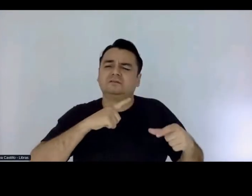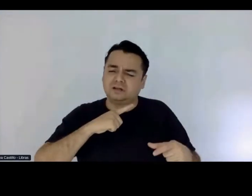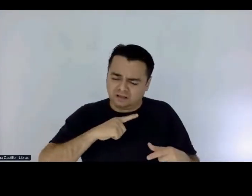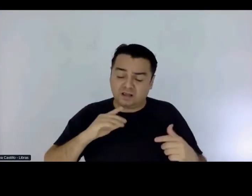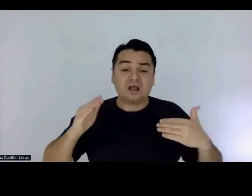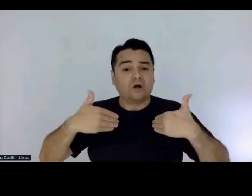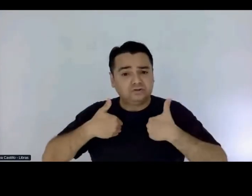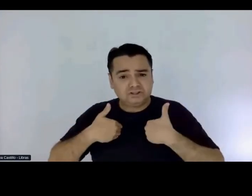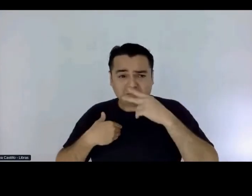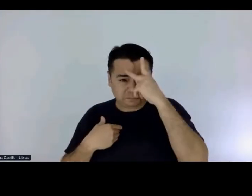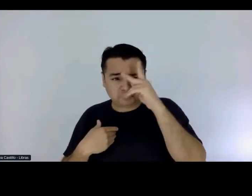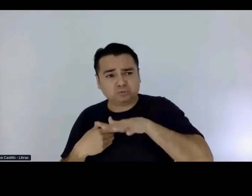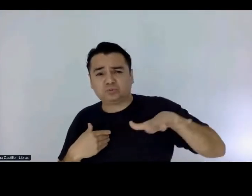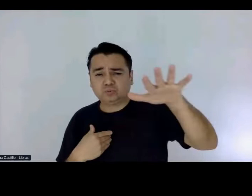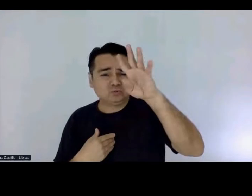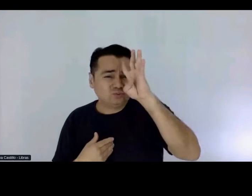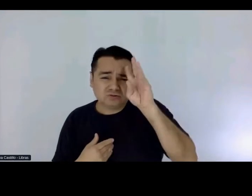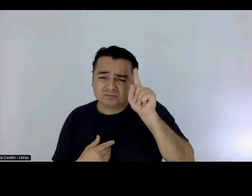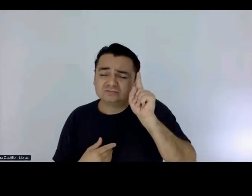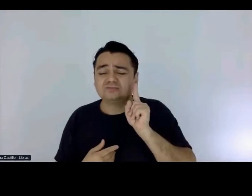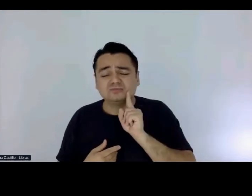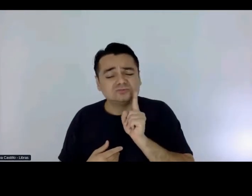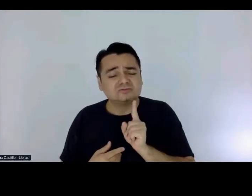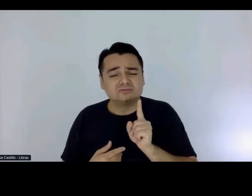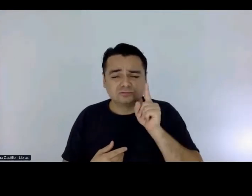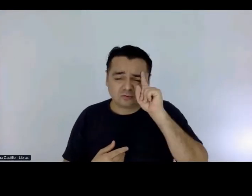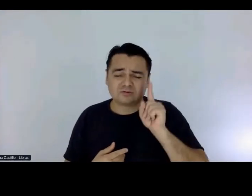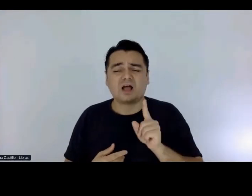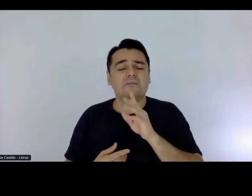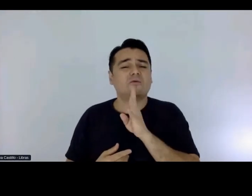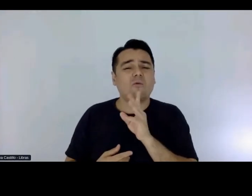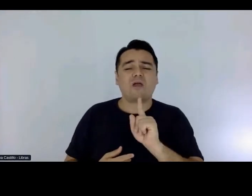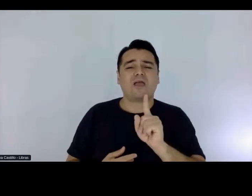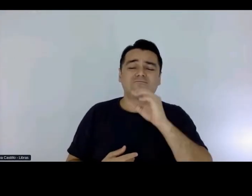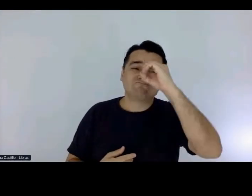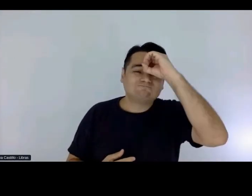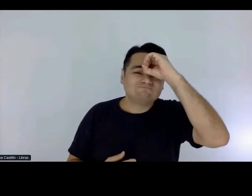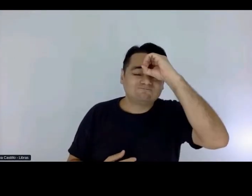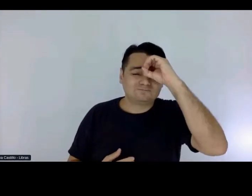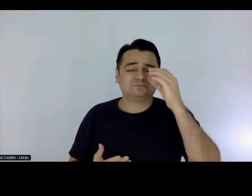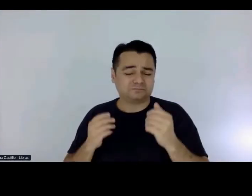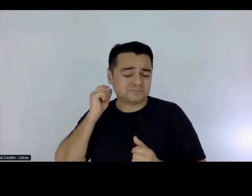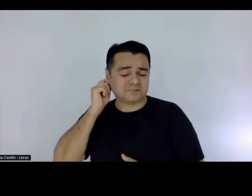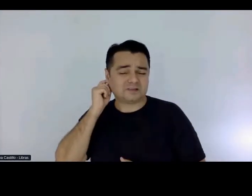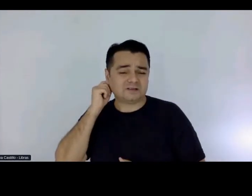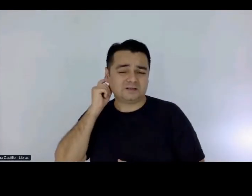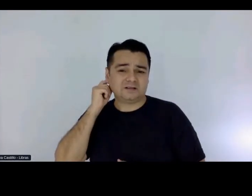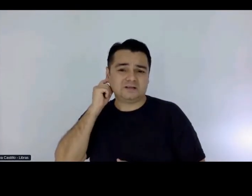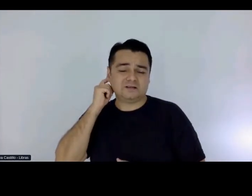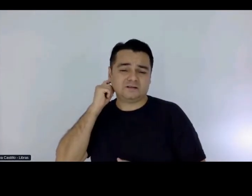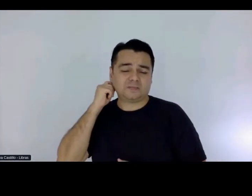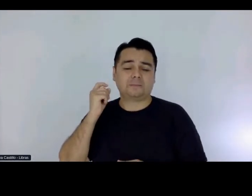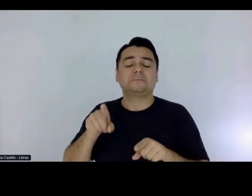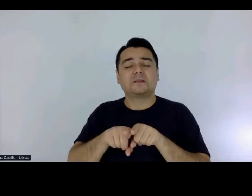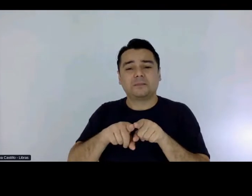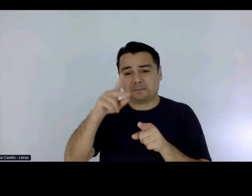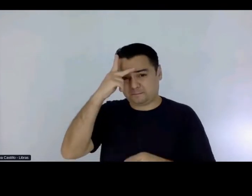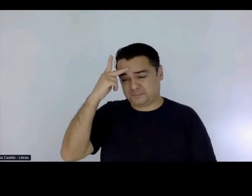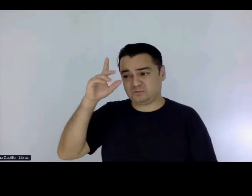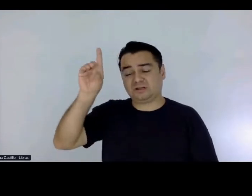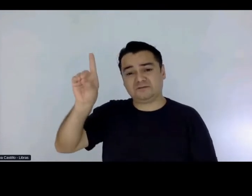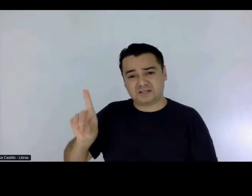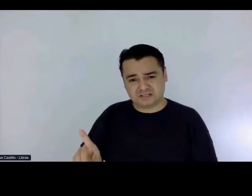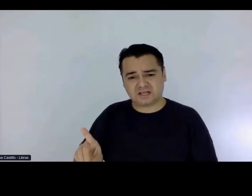tantas outras condições que são dessa maneira. Aquelas deficiências também, pessoas que têm algum tipo